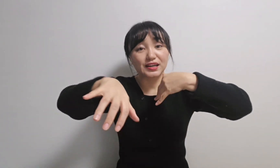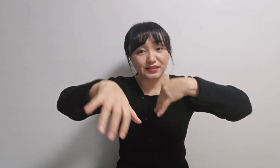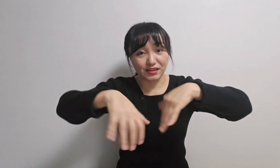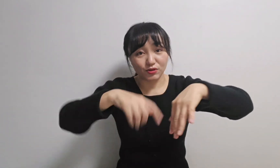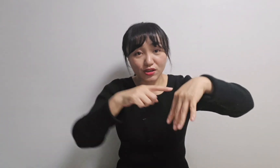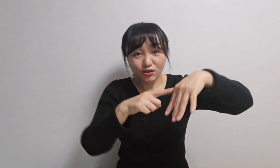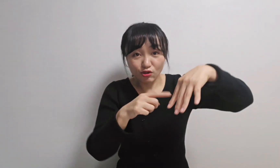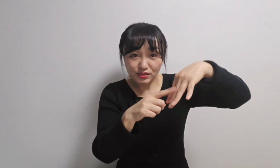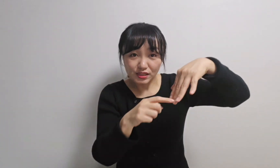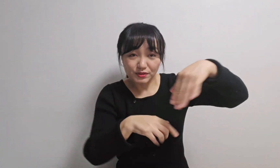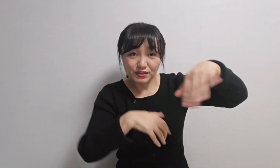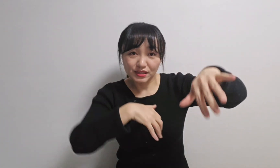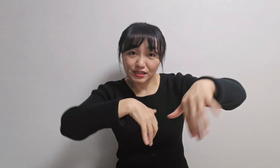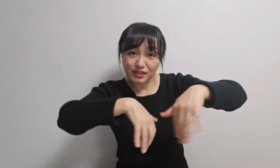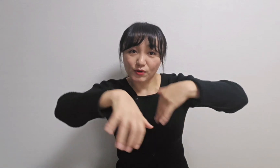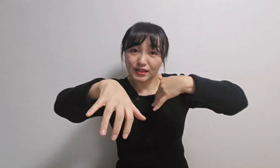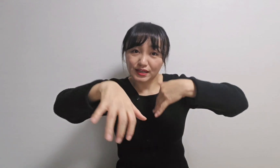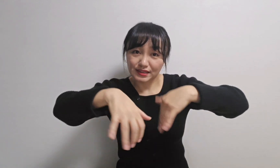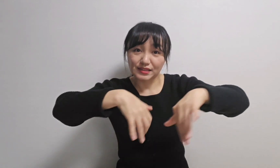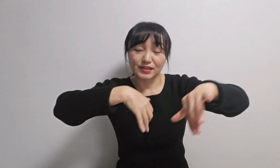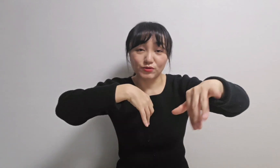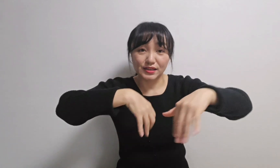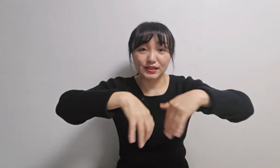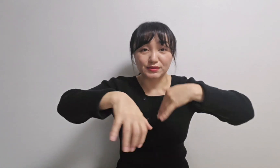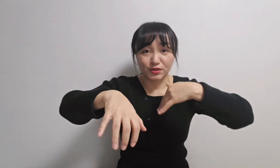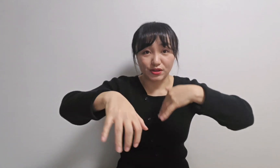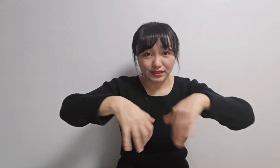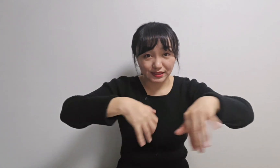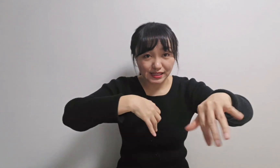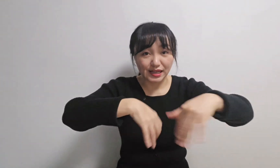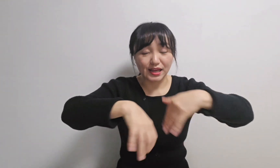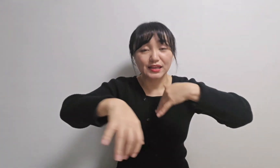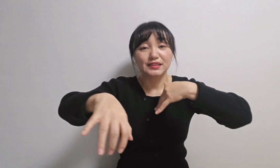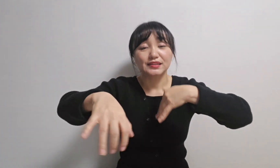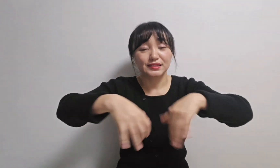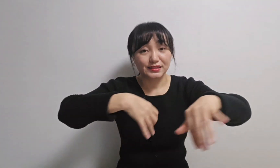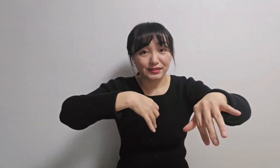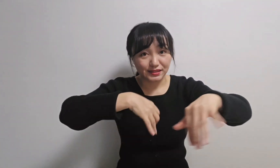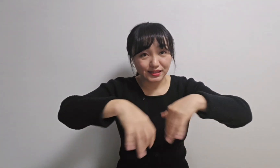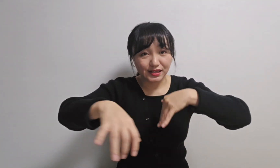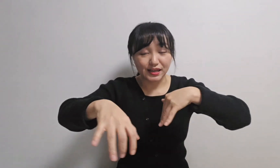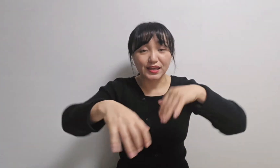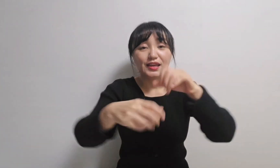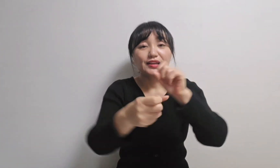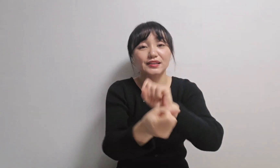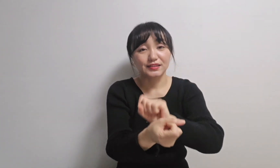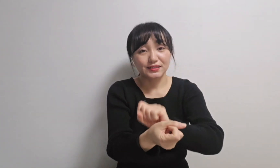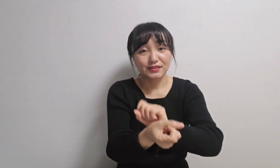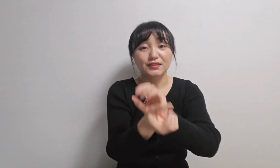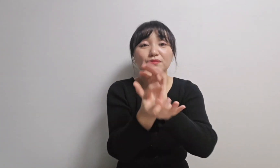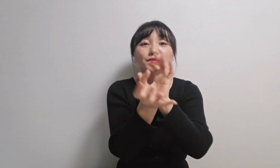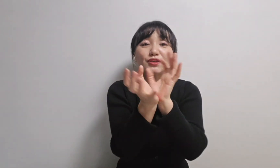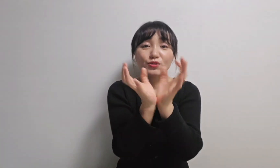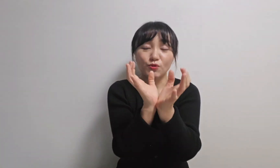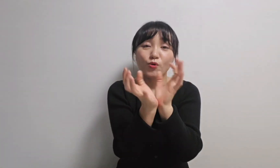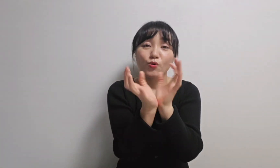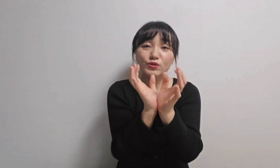지나간다고, 여러 사람들이 이렇게 길가 왔다 갔다 한다고 생각하시면 돼요. 길가에 피어도